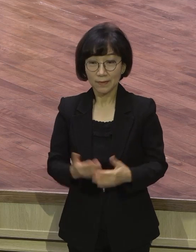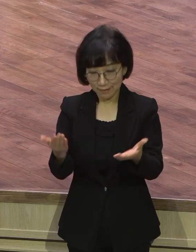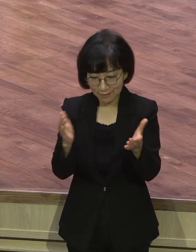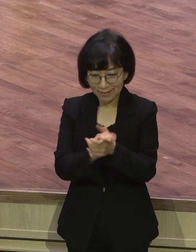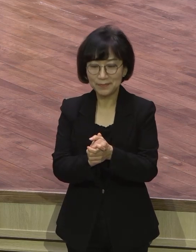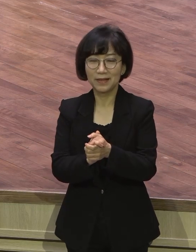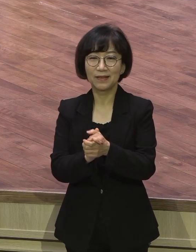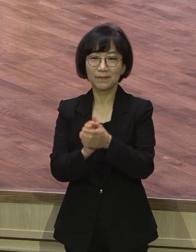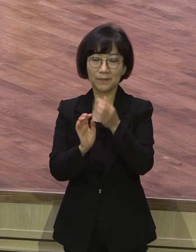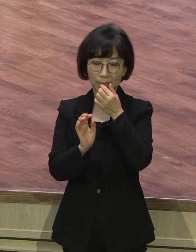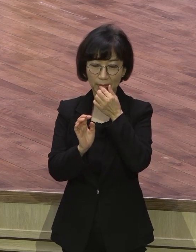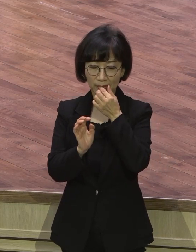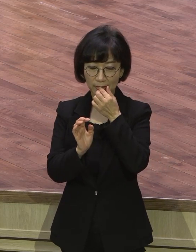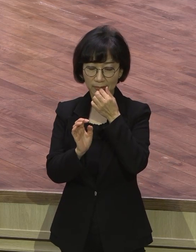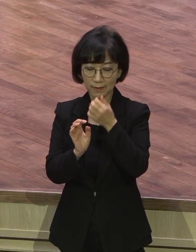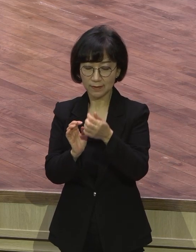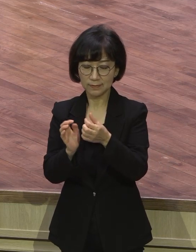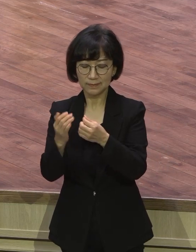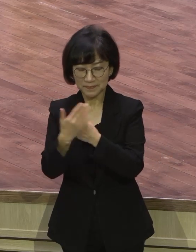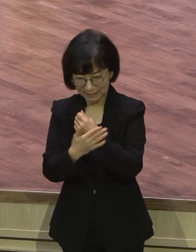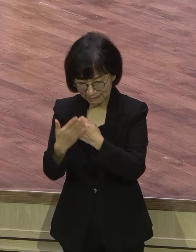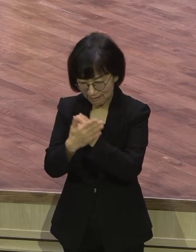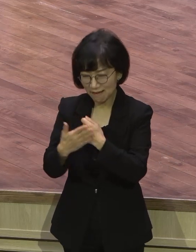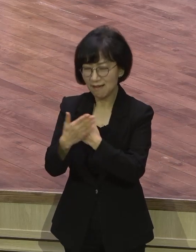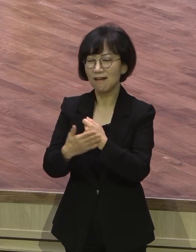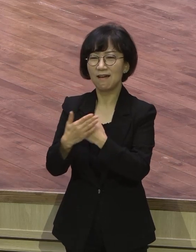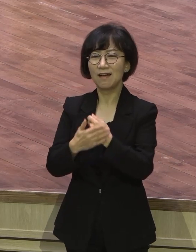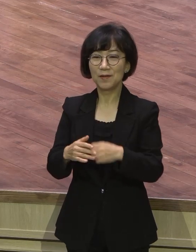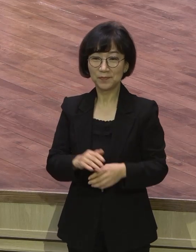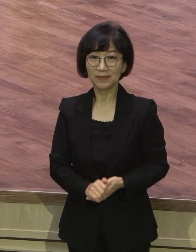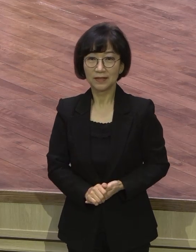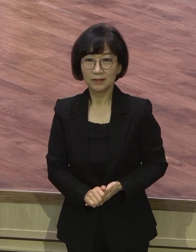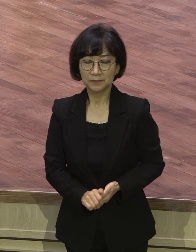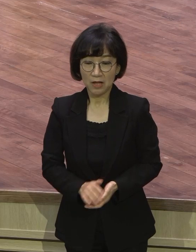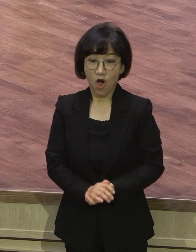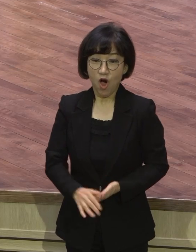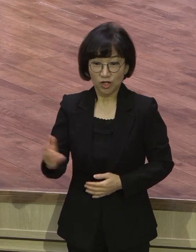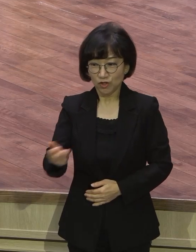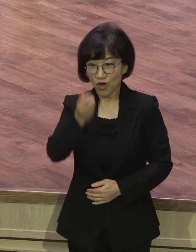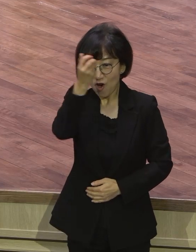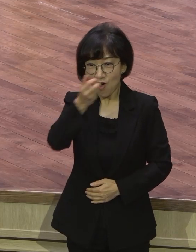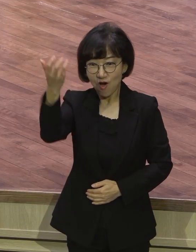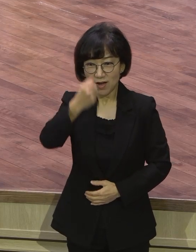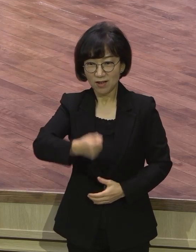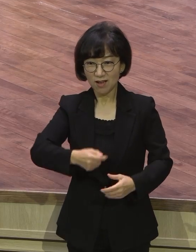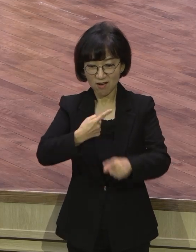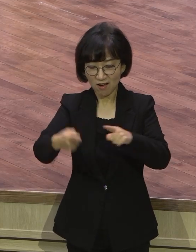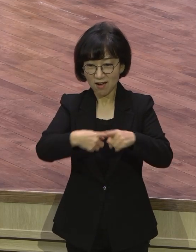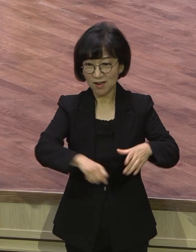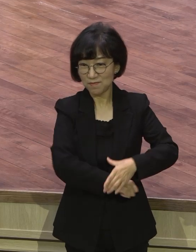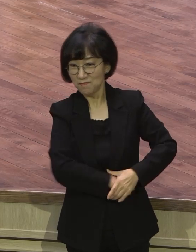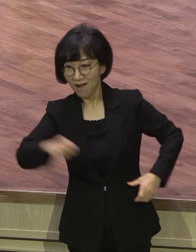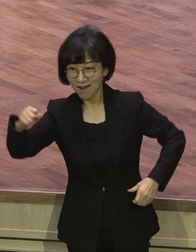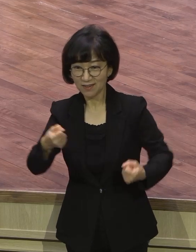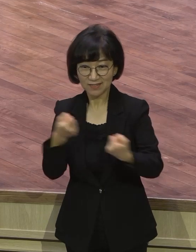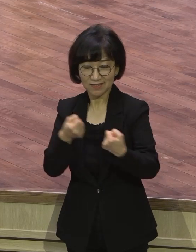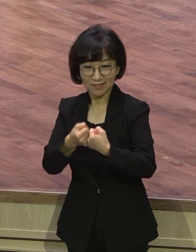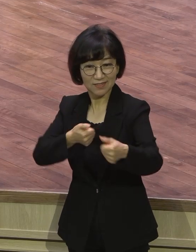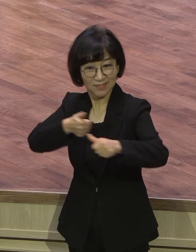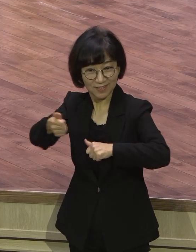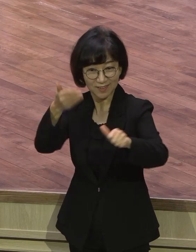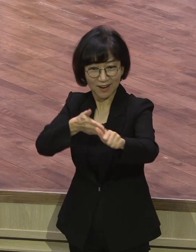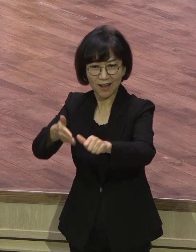아멘. 은혜로운 창의였습니다. 성의 금으로 싸워 이겨라. 성의